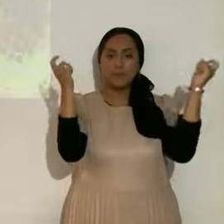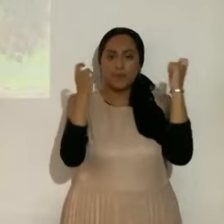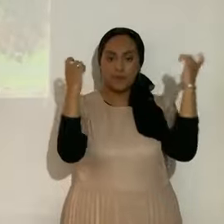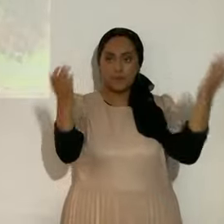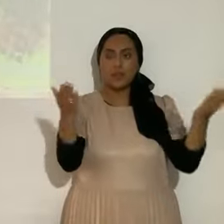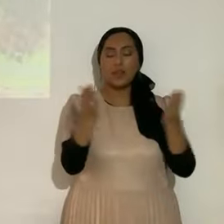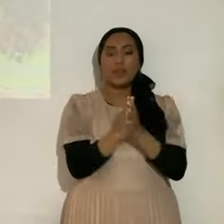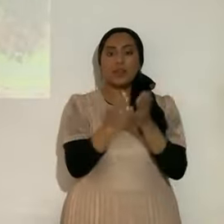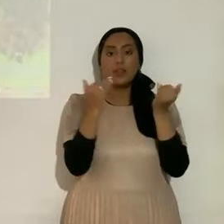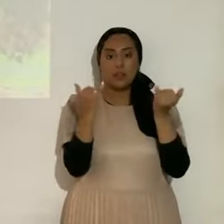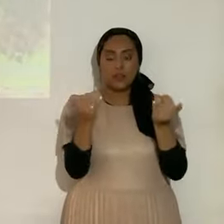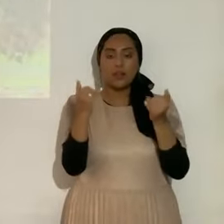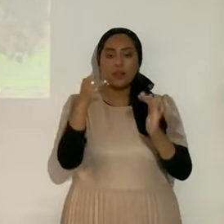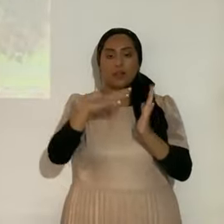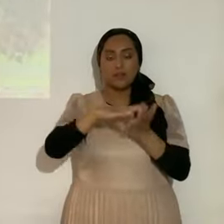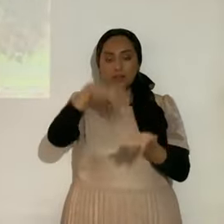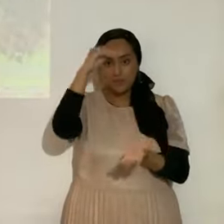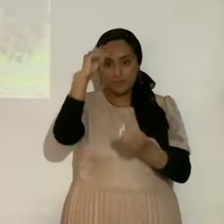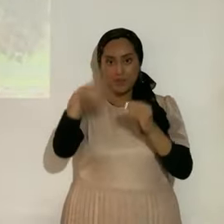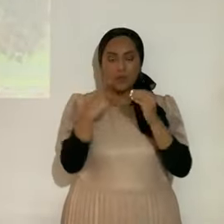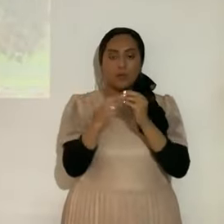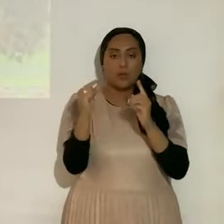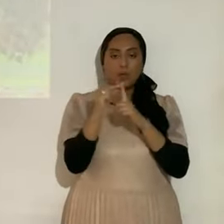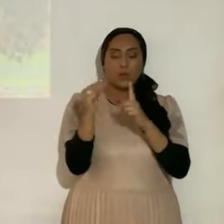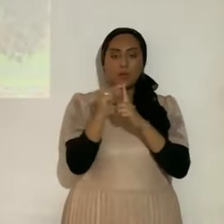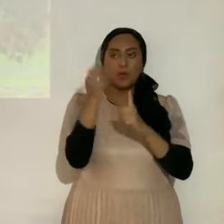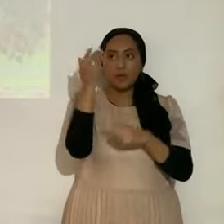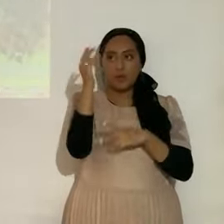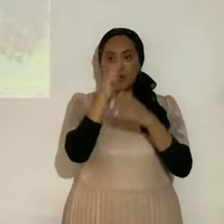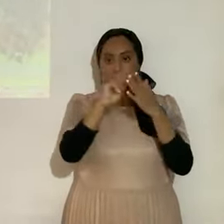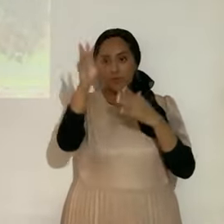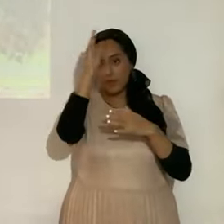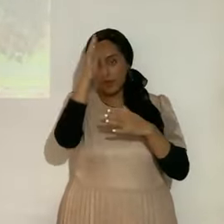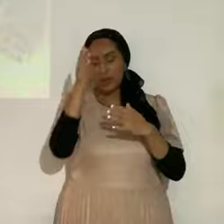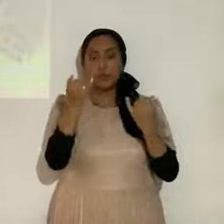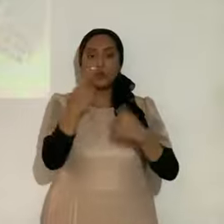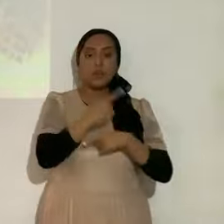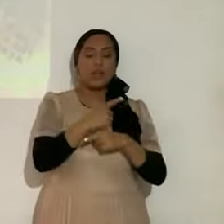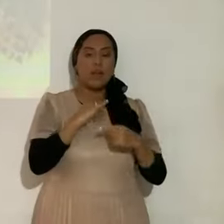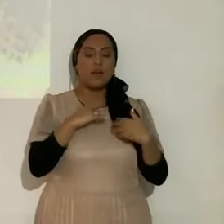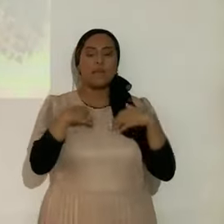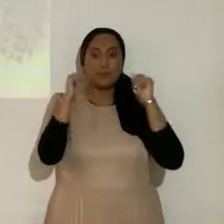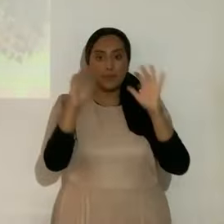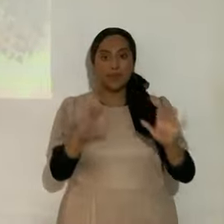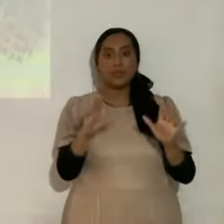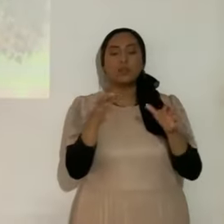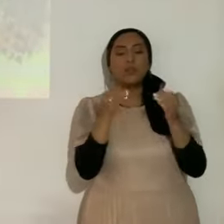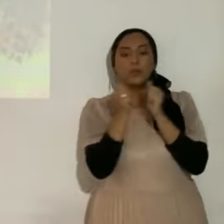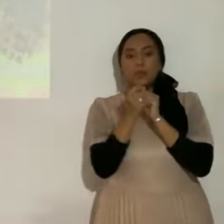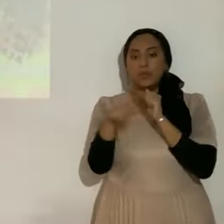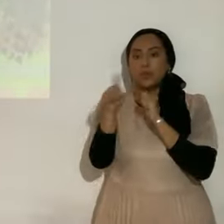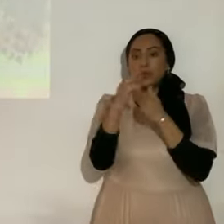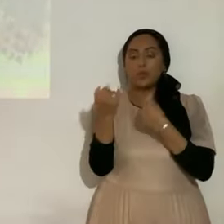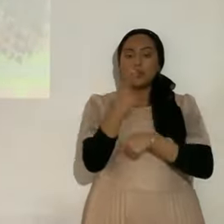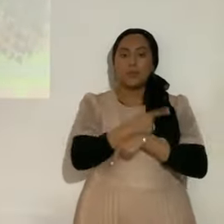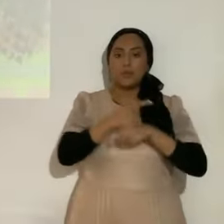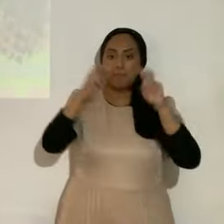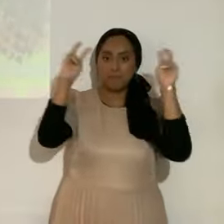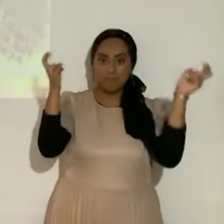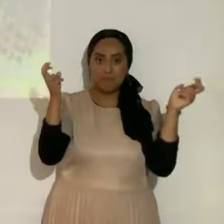hermanos. Ahora vamos a estudiar la palabra de nuestro don Yahshua HaMashiach. Tengo la bendición de poder estudiar con ustedes un tema, una